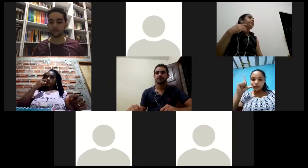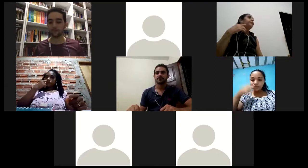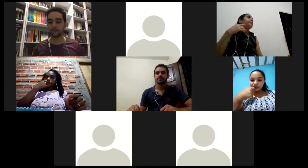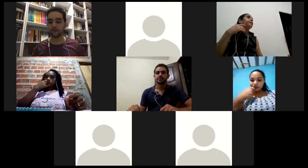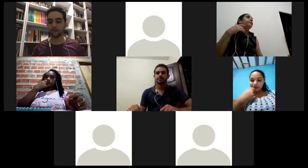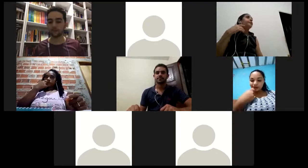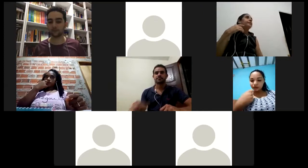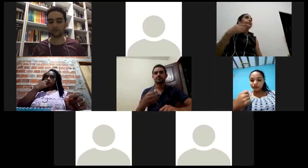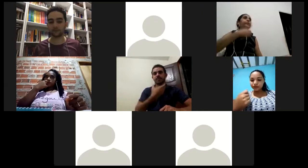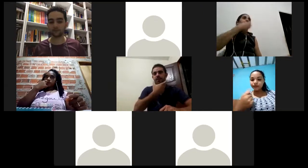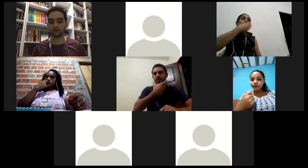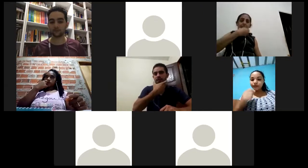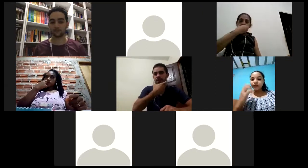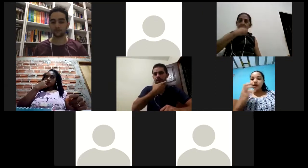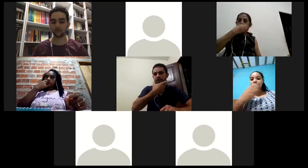Maçã.